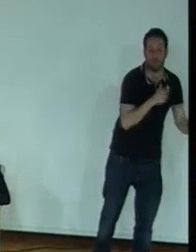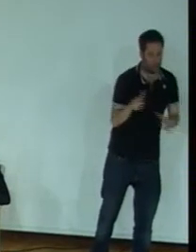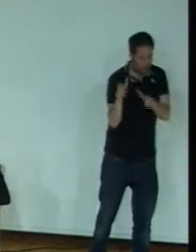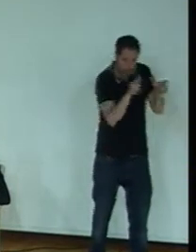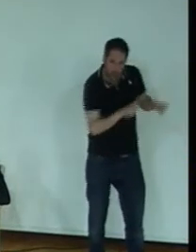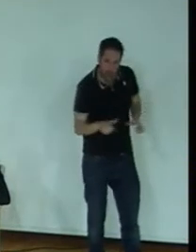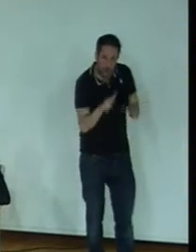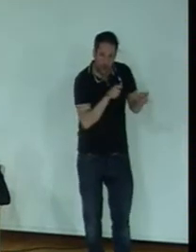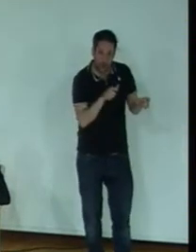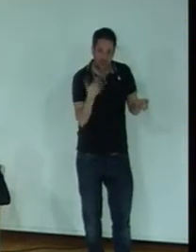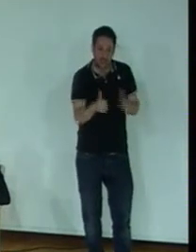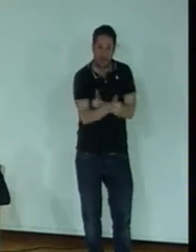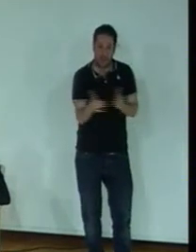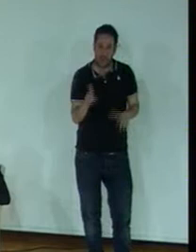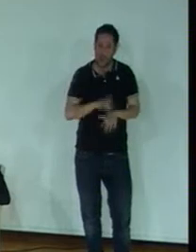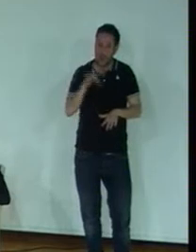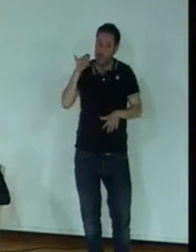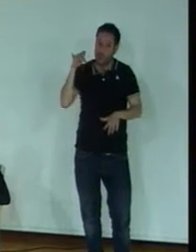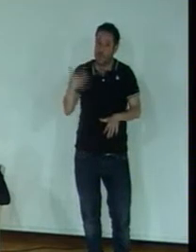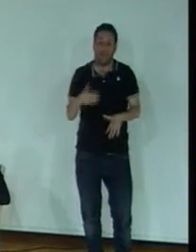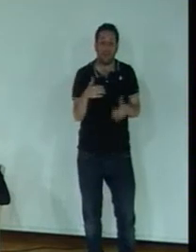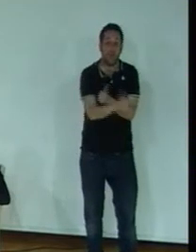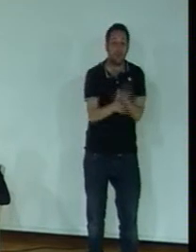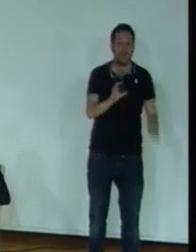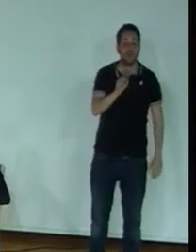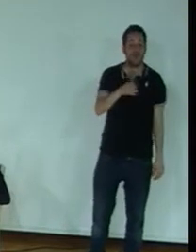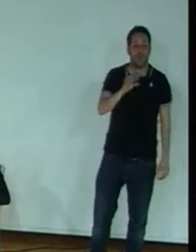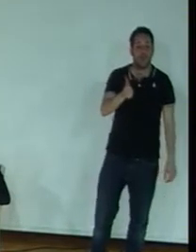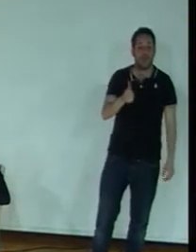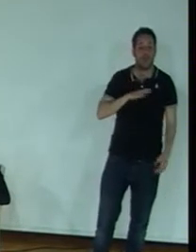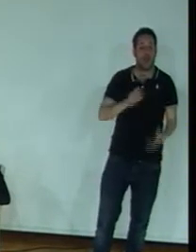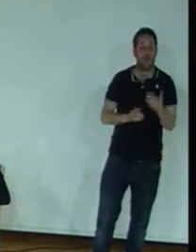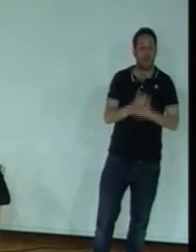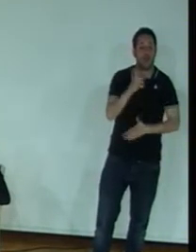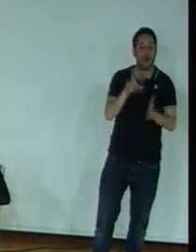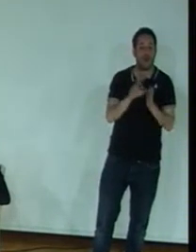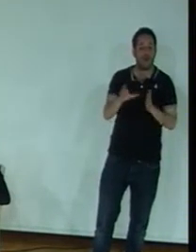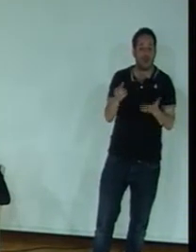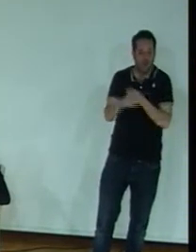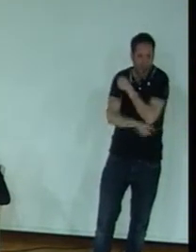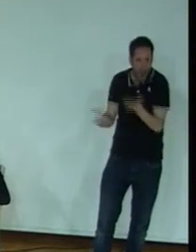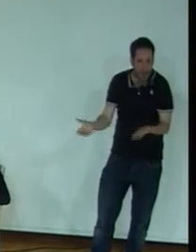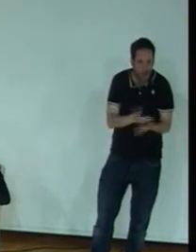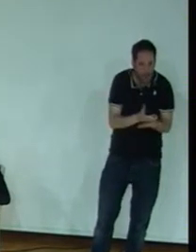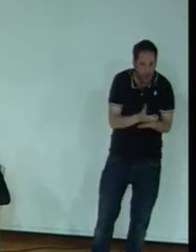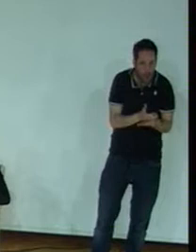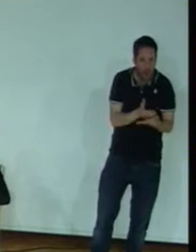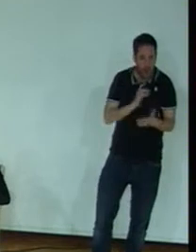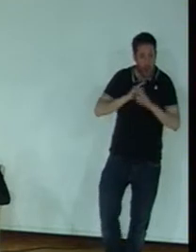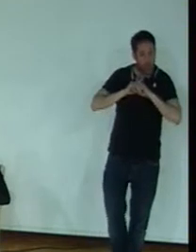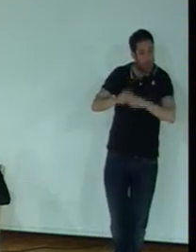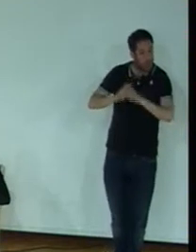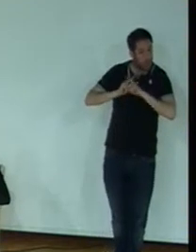on rentre dans un domaine qui est très délicat. Dans le domaine du numérique, par exemple, la nouvelle loi renseignement, l'un des arguments